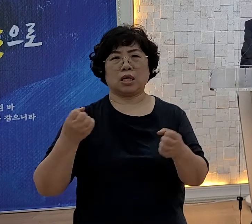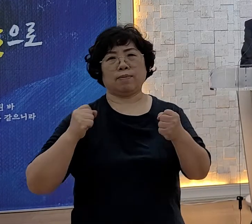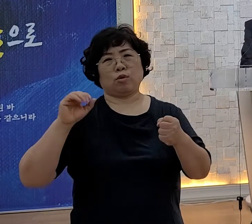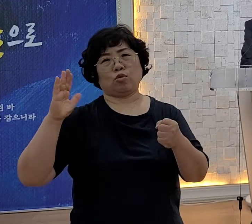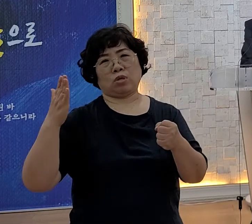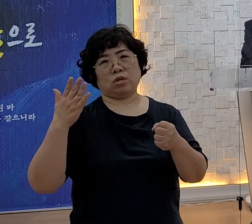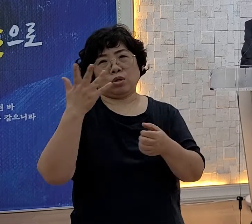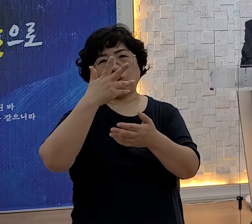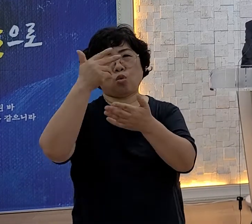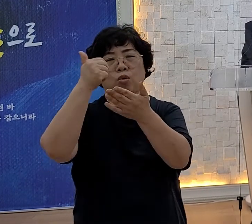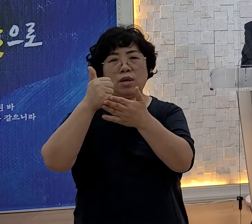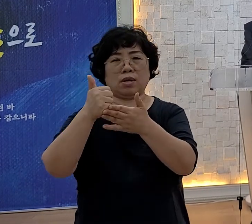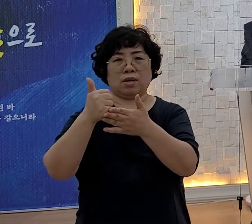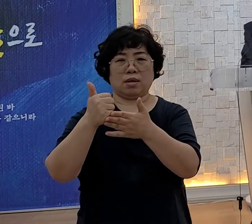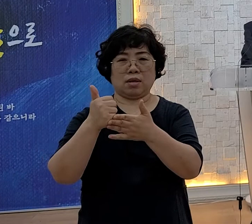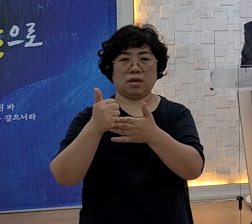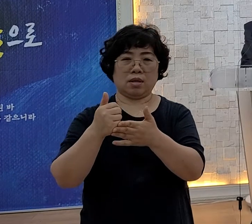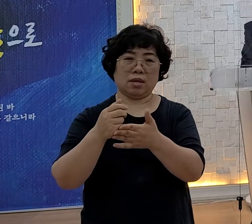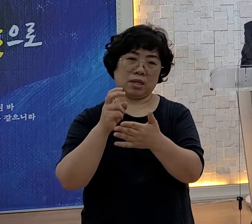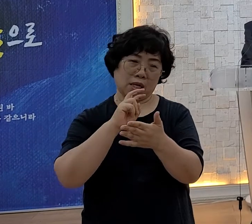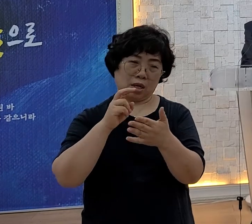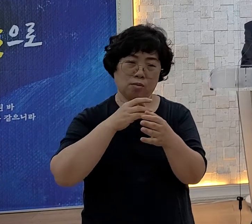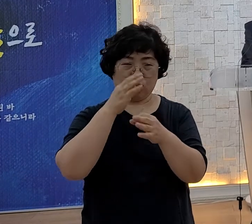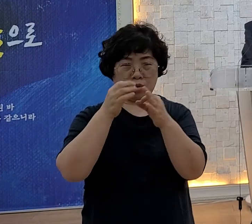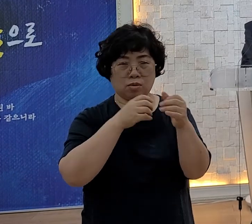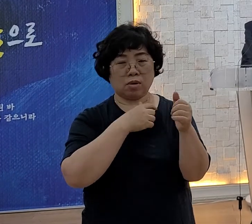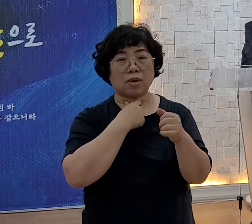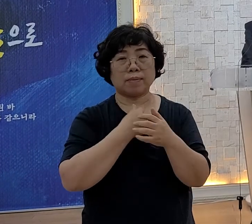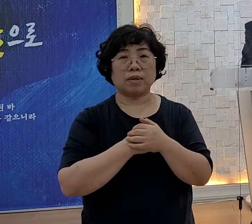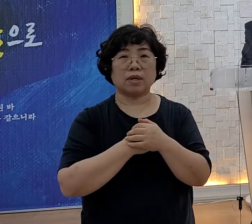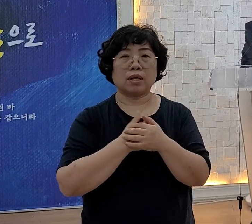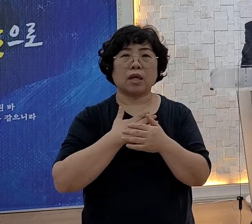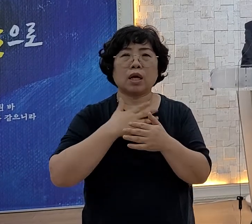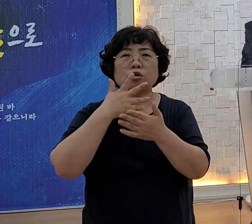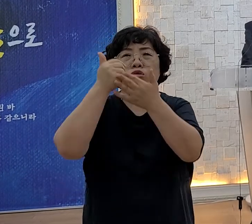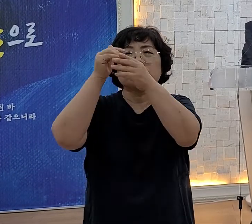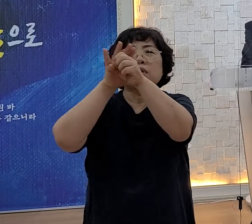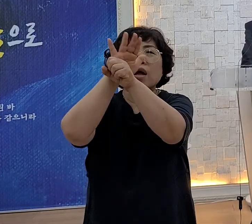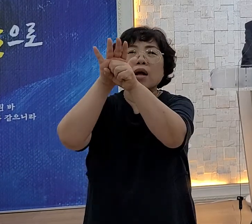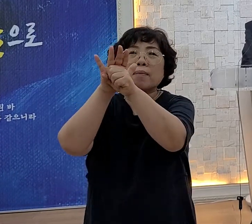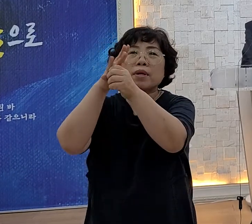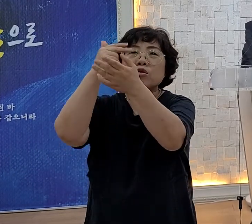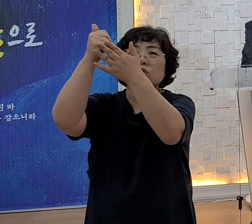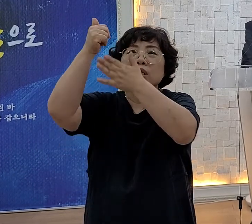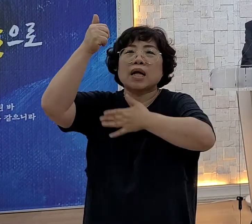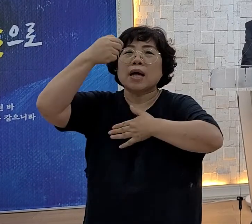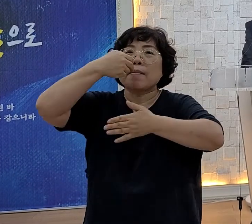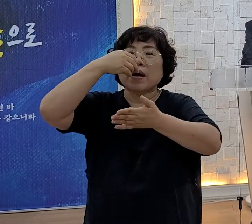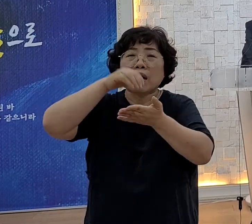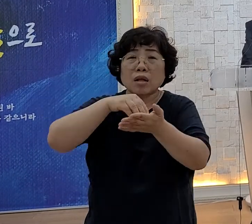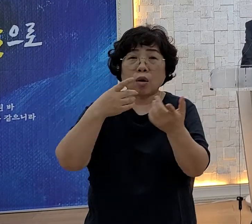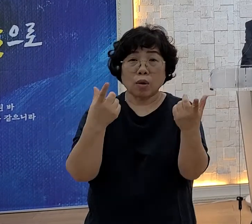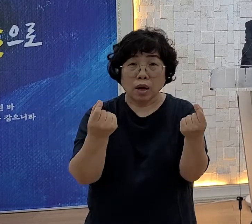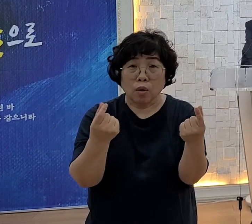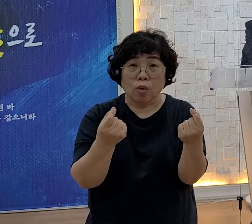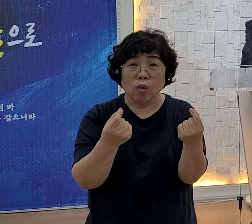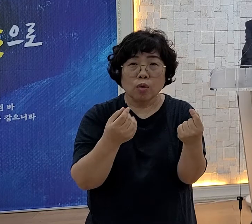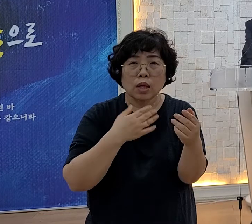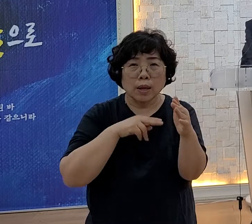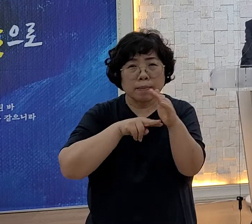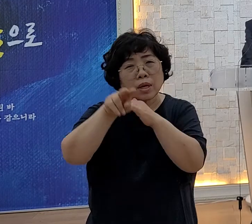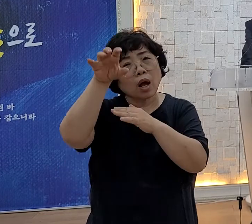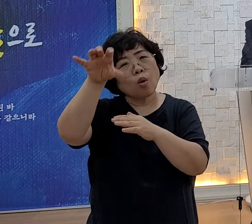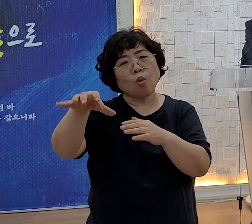되신 여호와여 내가 주님을 사랑합니다. 주는 나의 반석이시요